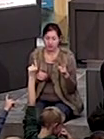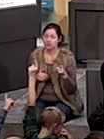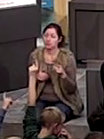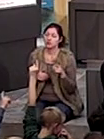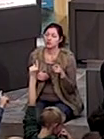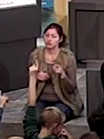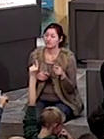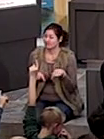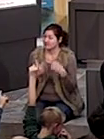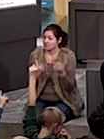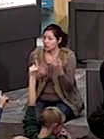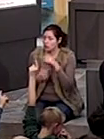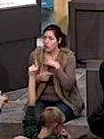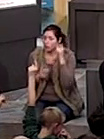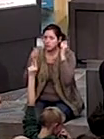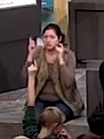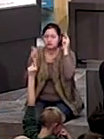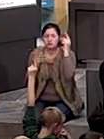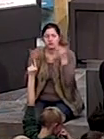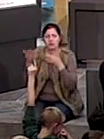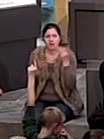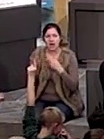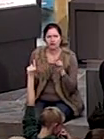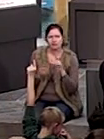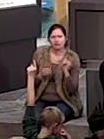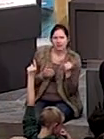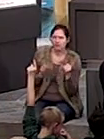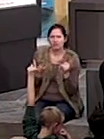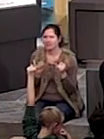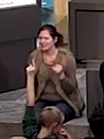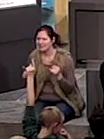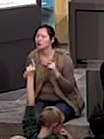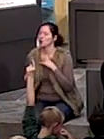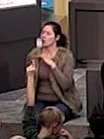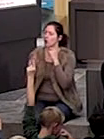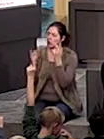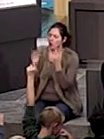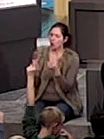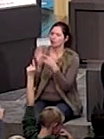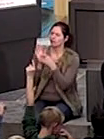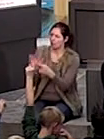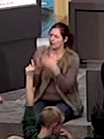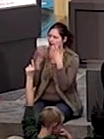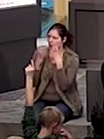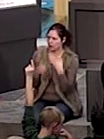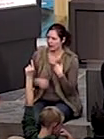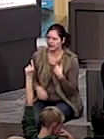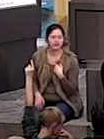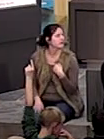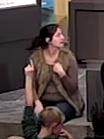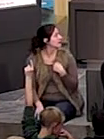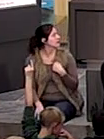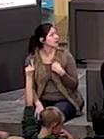ja, wat nou wel en wat nou niet. Ik heb een leuk voorbeeld om dat nog uit te leggen. Er is onderzoek gedaan, ik geloof zelfs aan deze